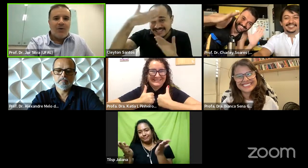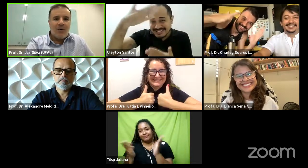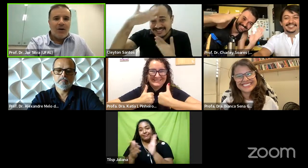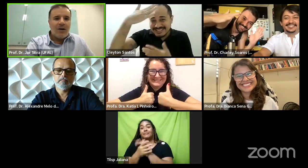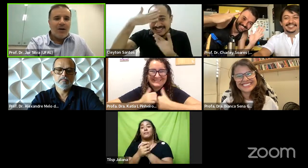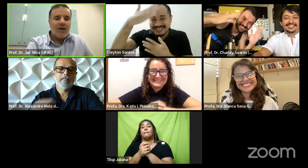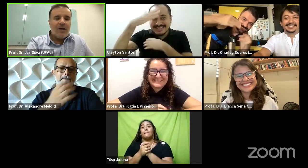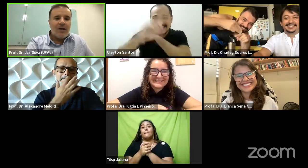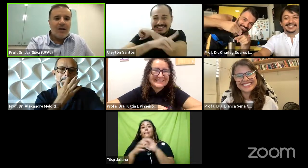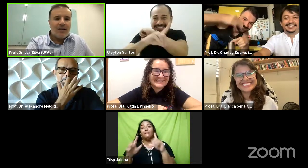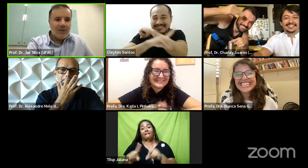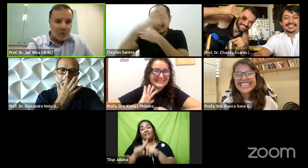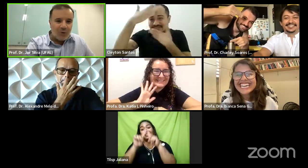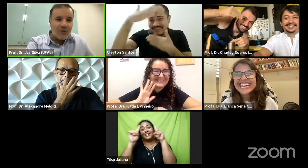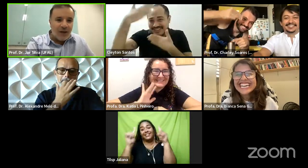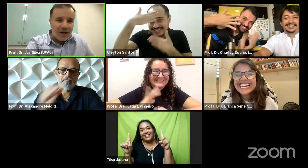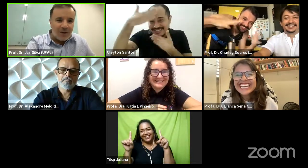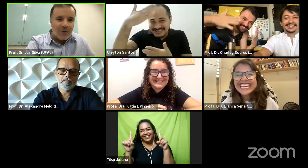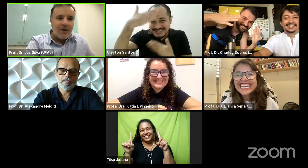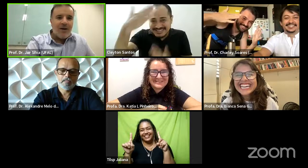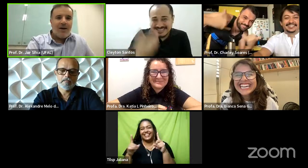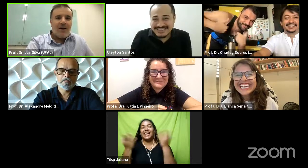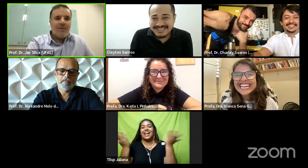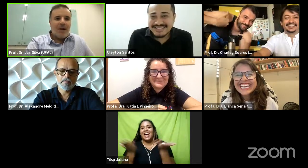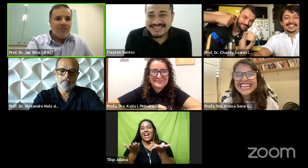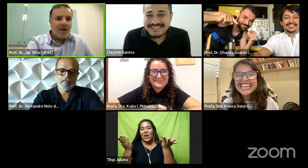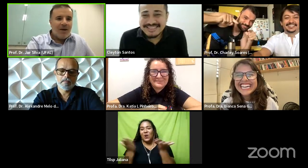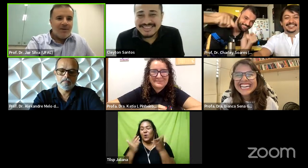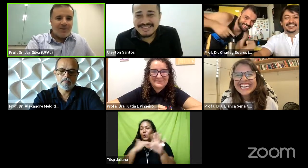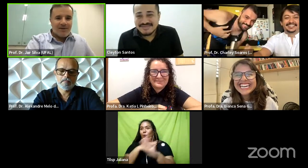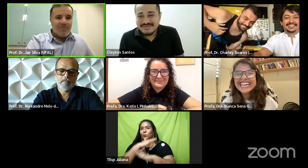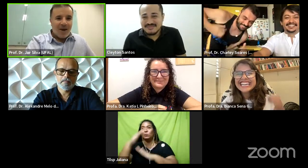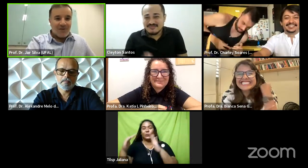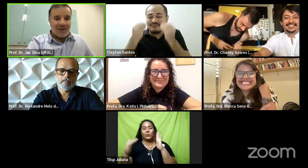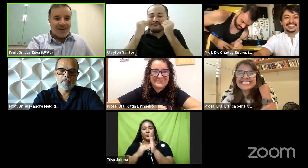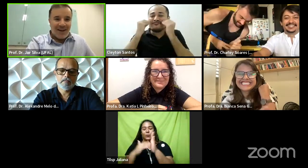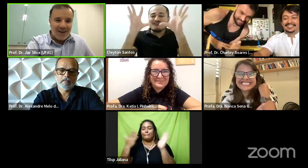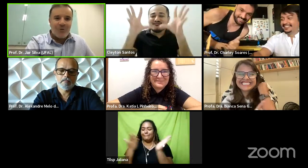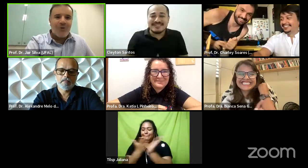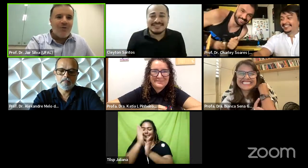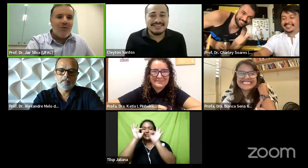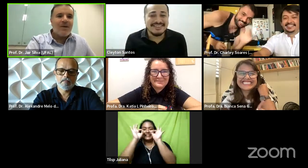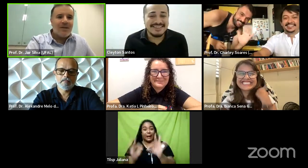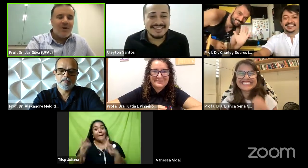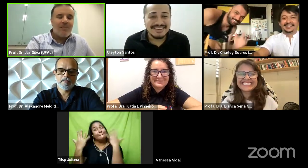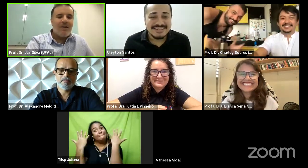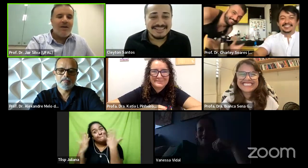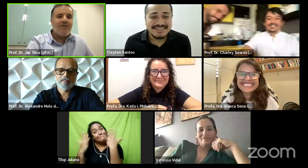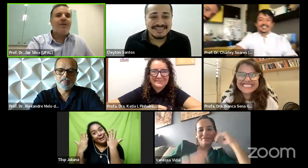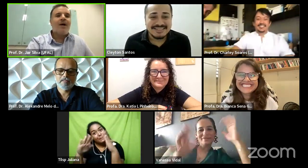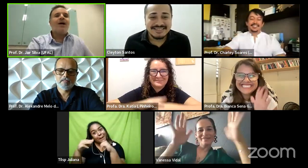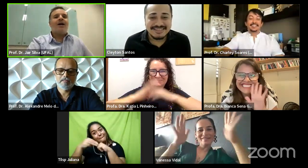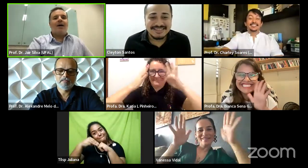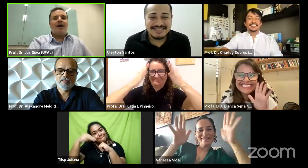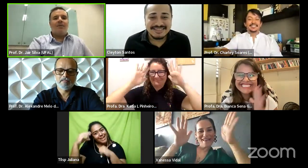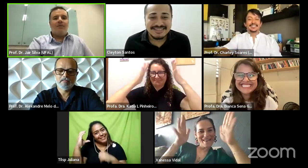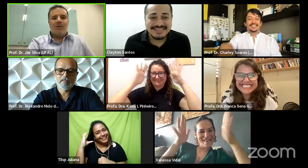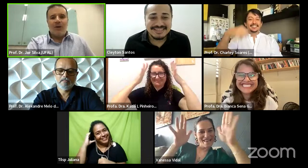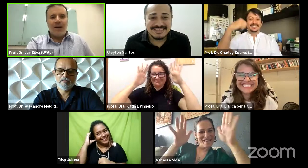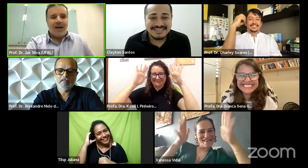Mas agora deu tudo certo. Parabéns, mestre Cleiton, e eu vou passar então a palavra